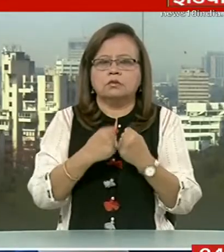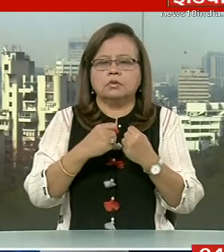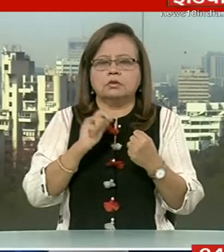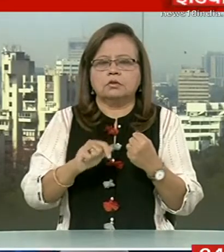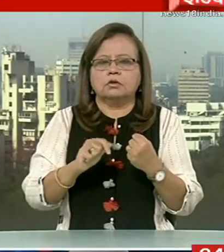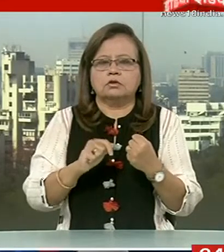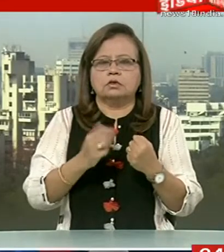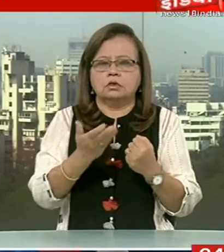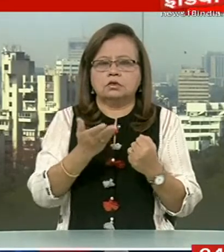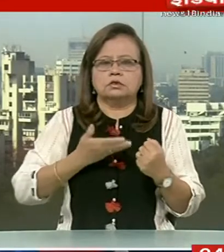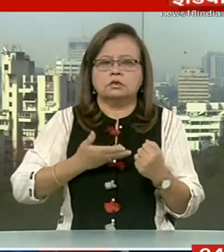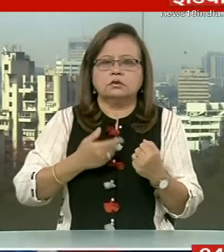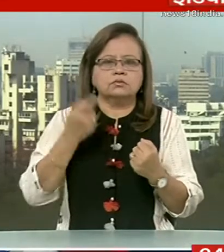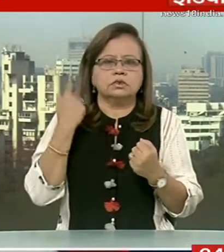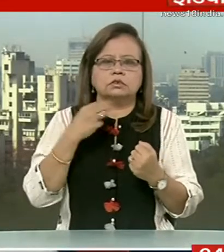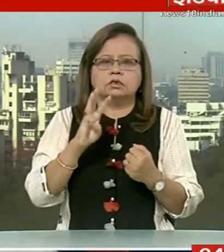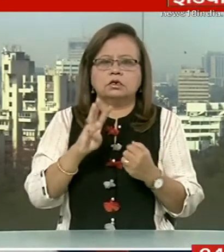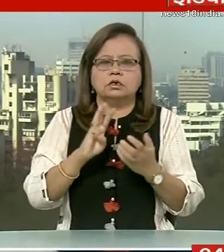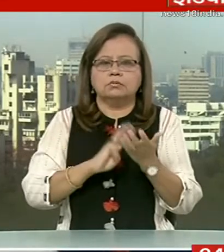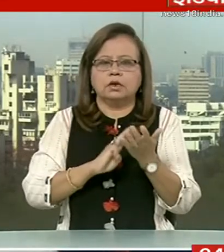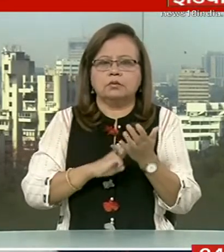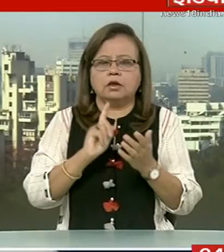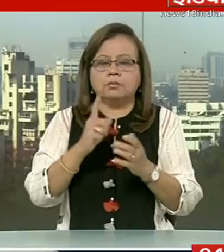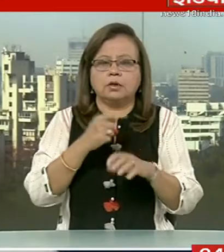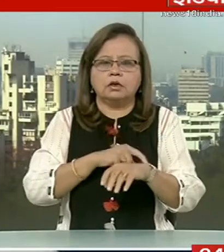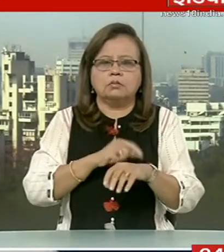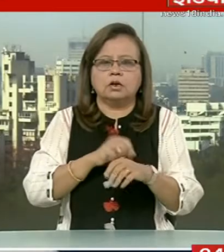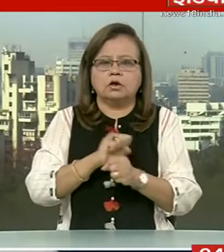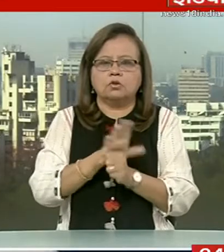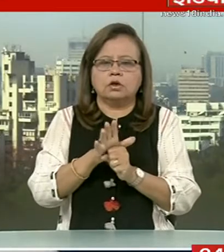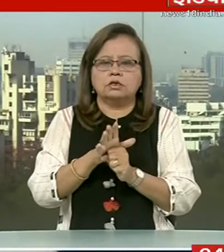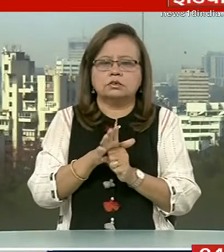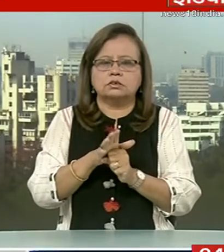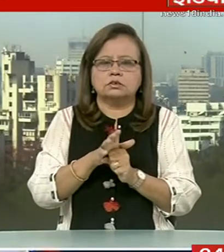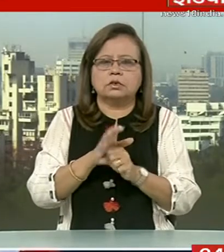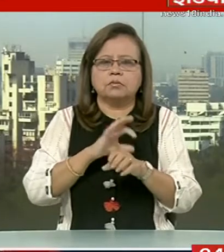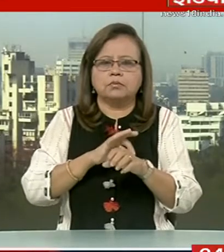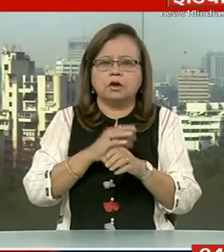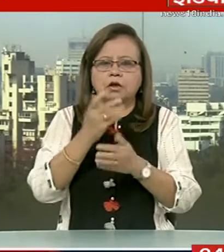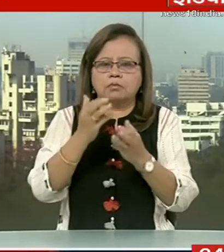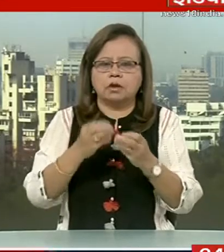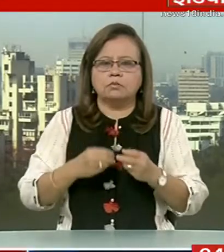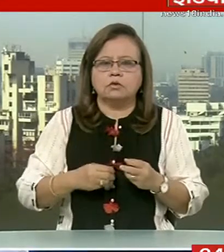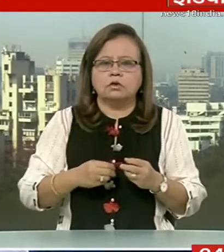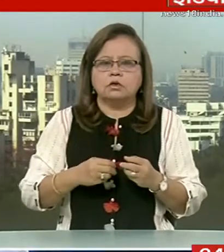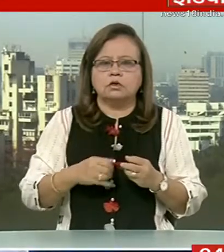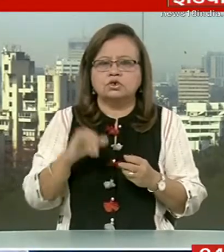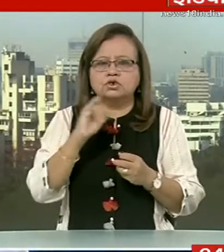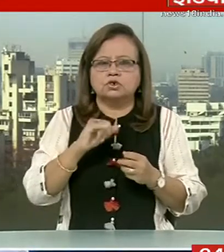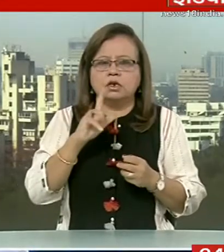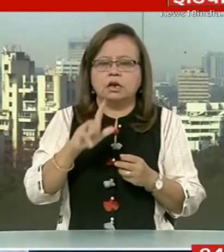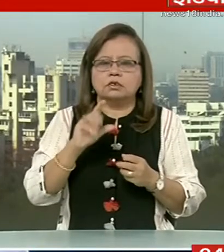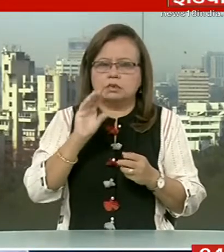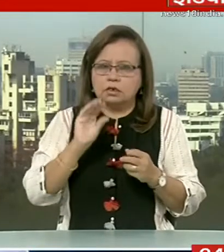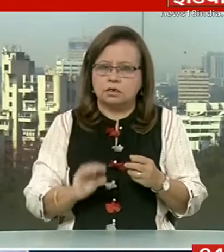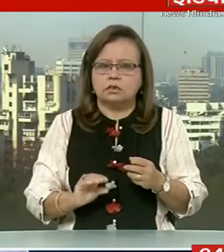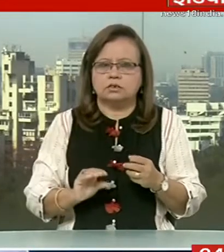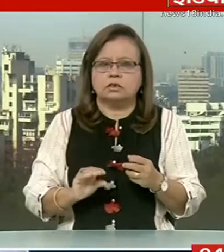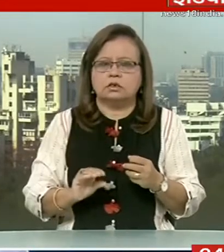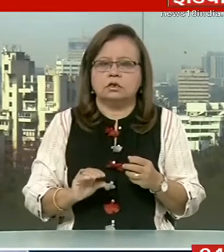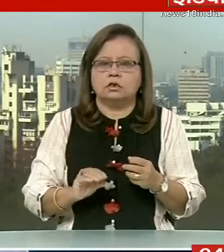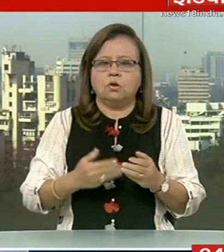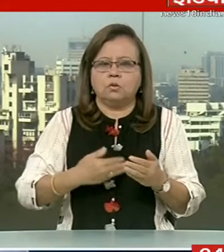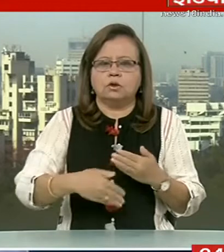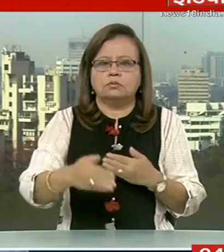एक महत्वपूर्ण उपलब्धि हासिल की है पिछले तीन महीने पहले बात करूंगा कि सक्रिय मामलों की संख्या छह लाख से नीचे